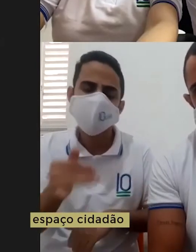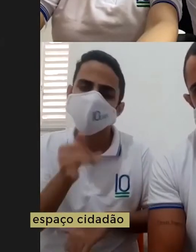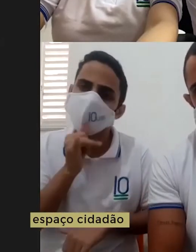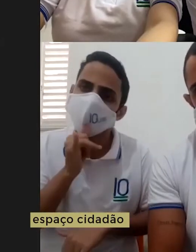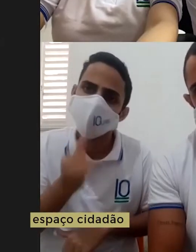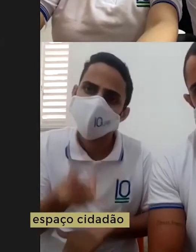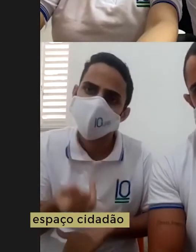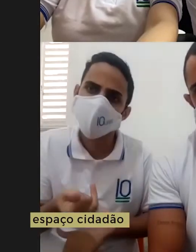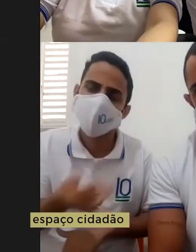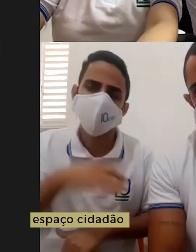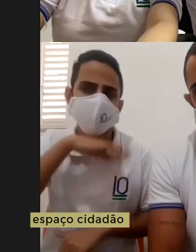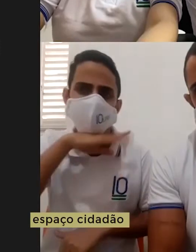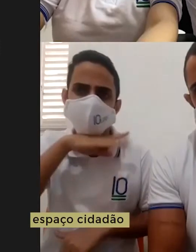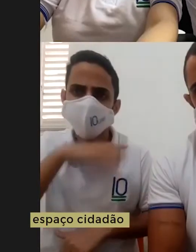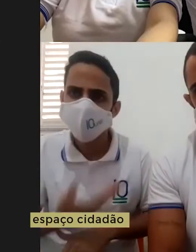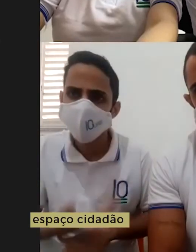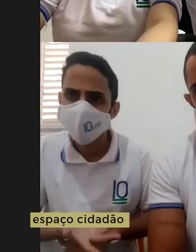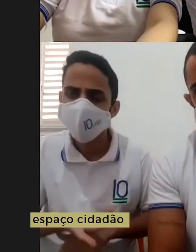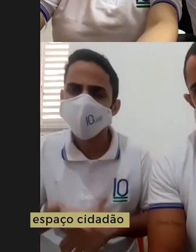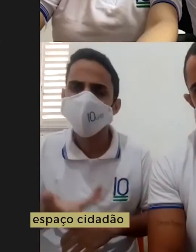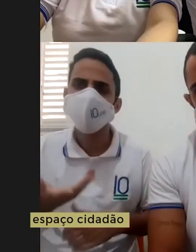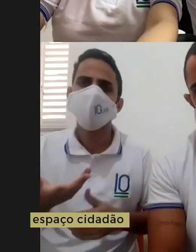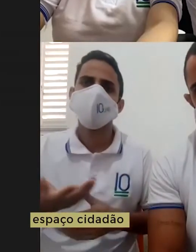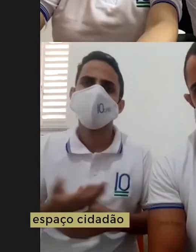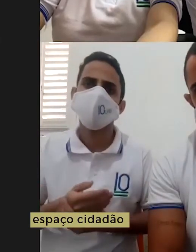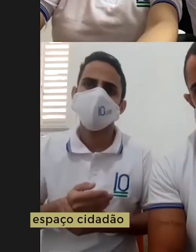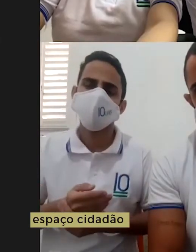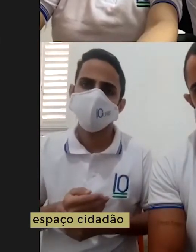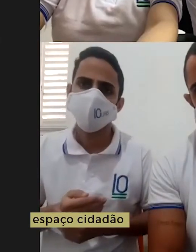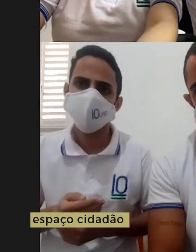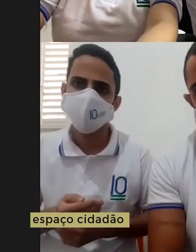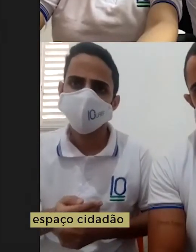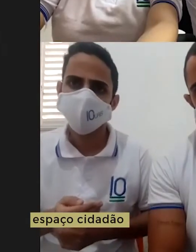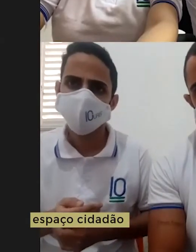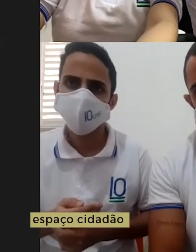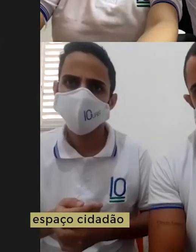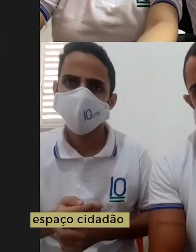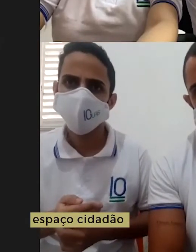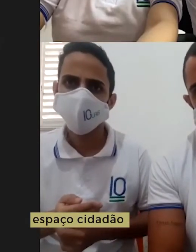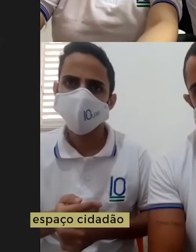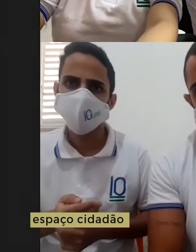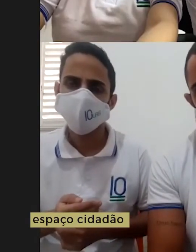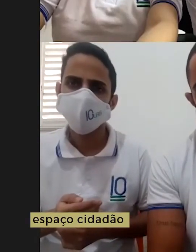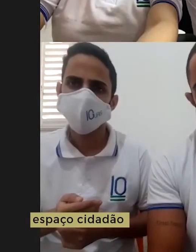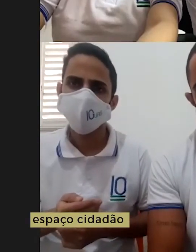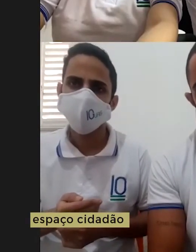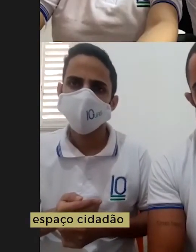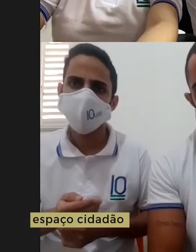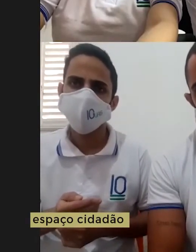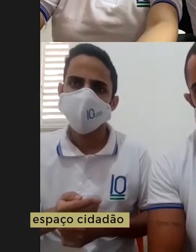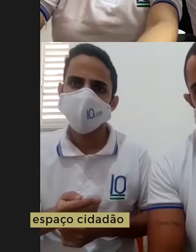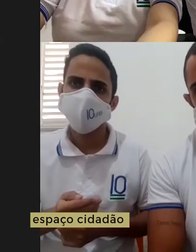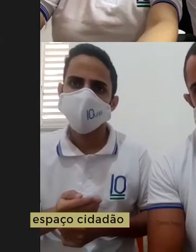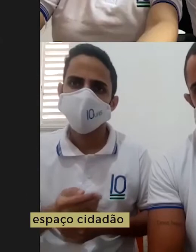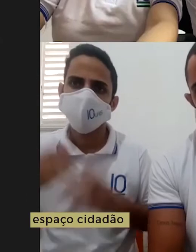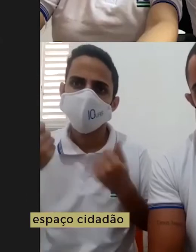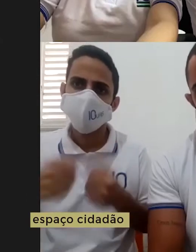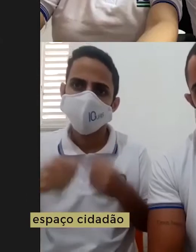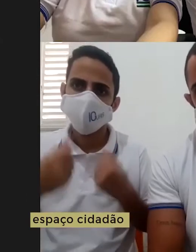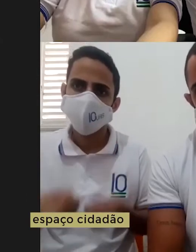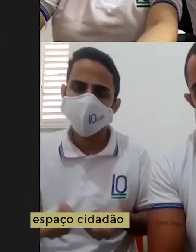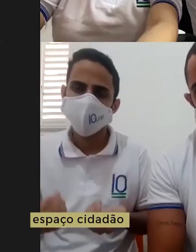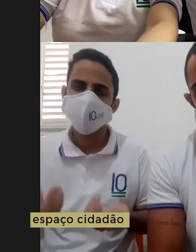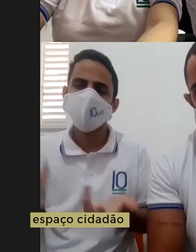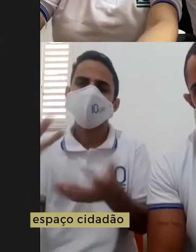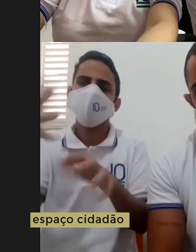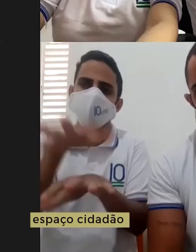que seja estrambólico demais, que custe alguma fortuna para você prover essa acessibilidade. Não é, né? Apenas